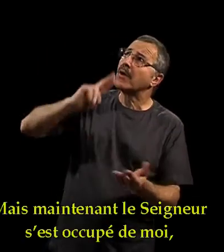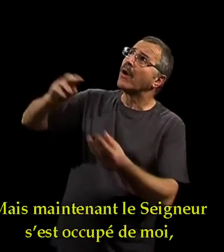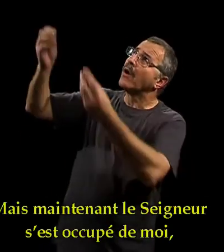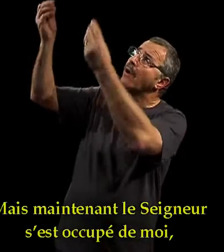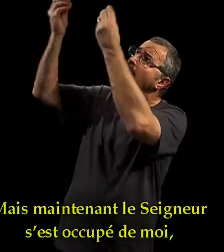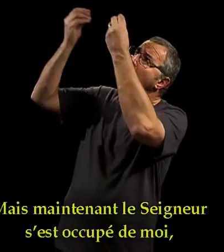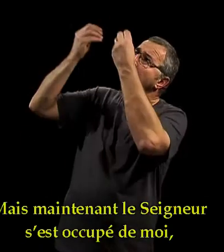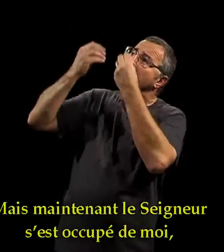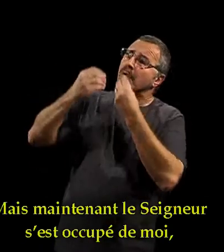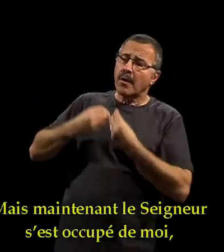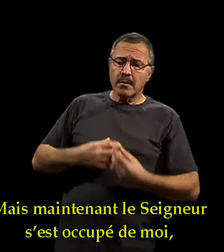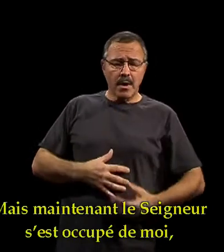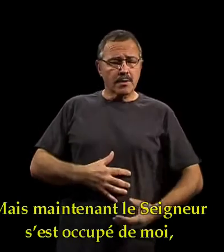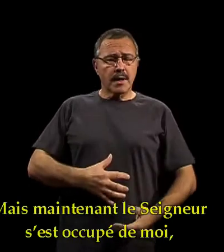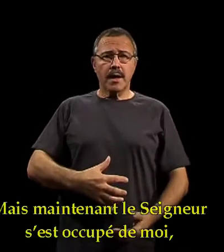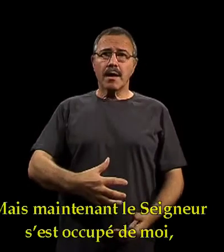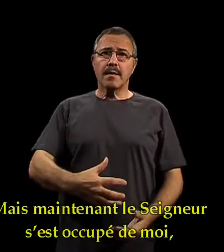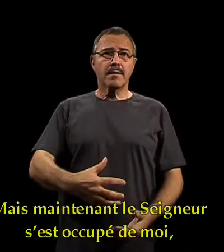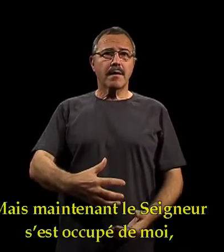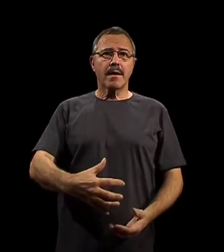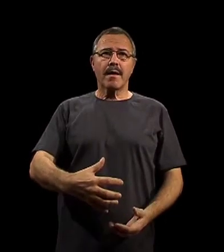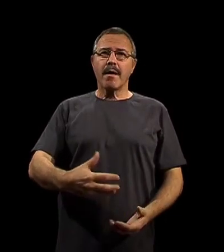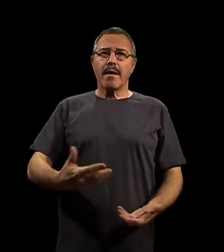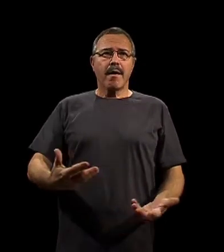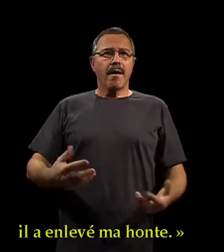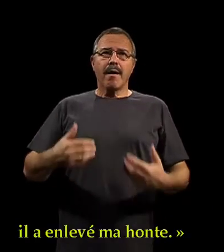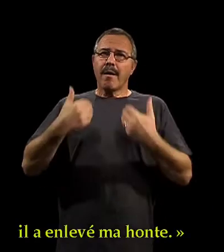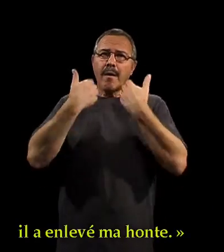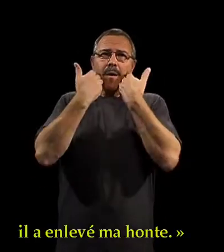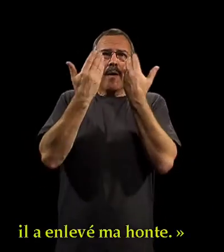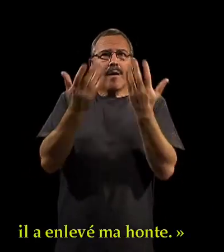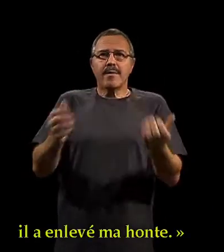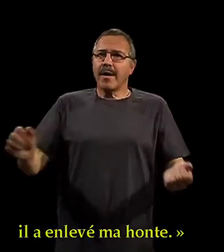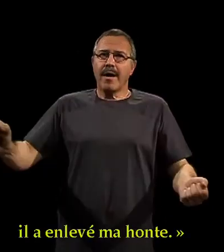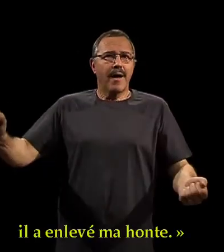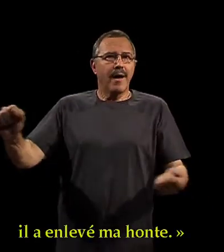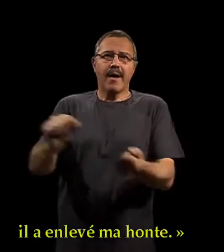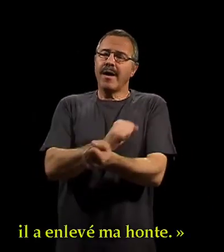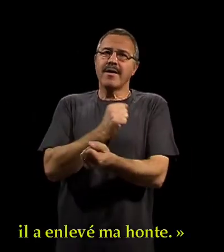Mais maintenant, le Seigneur s'est occupé de moi. Il a enlevé ma honte.